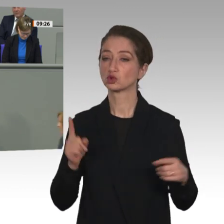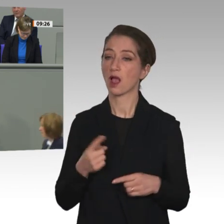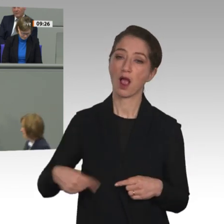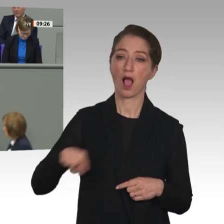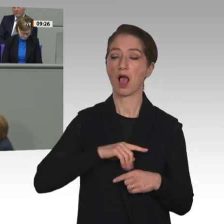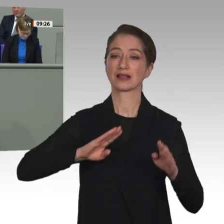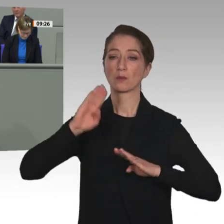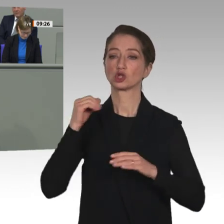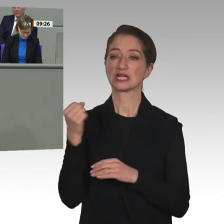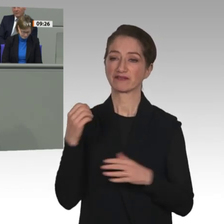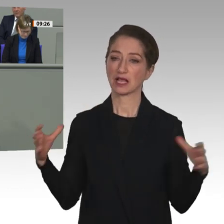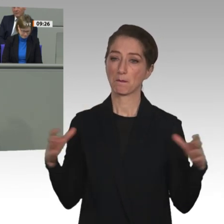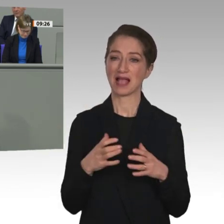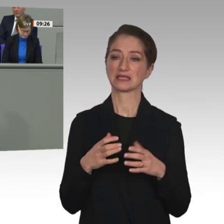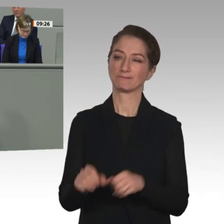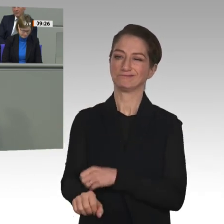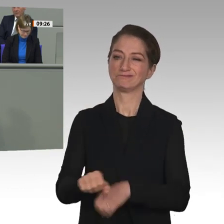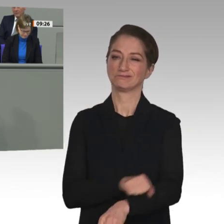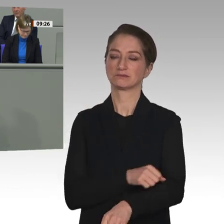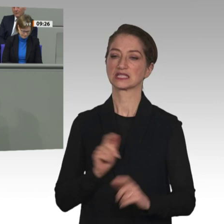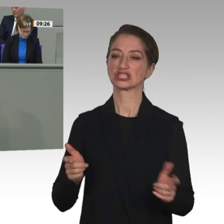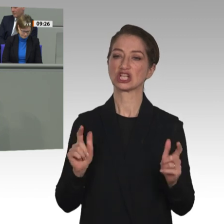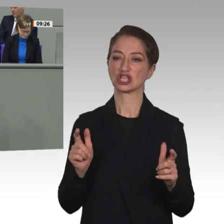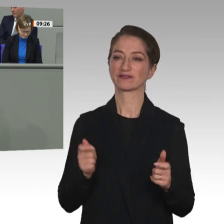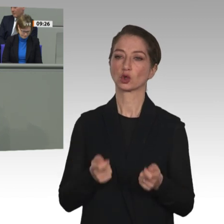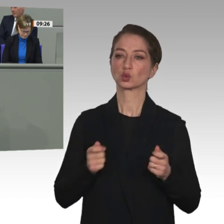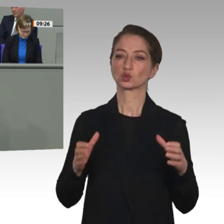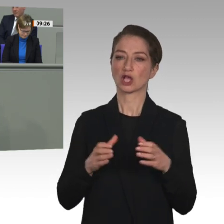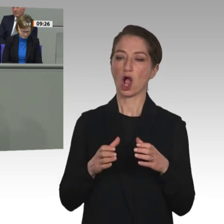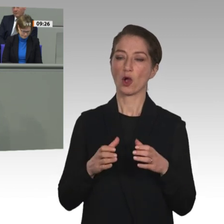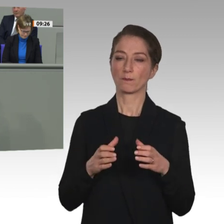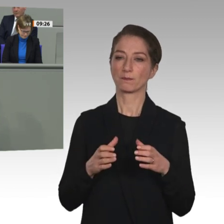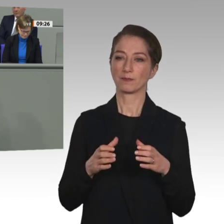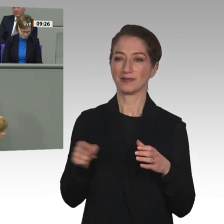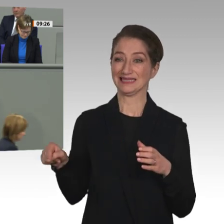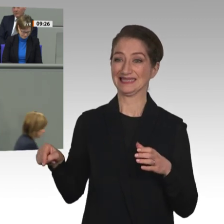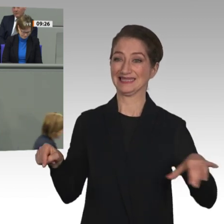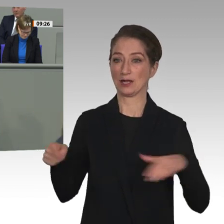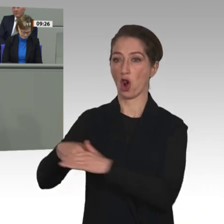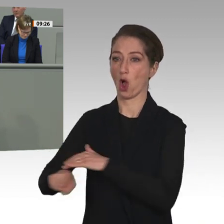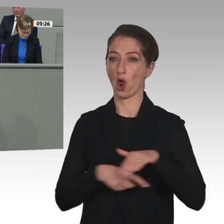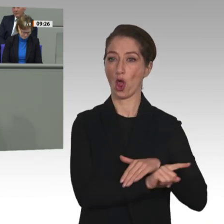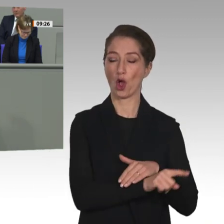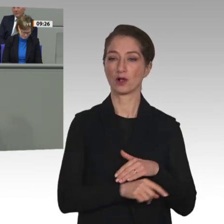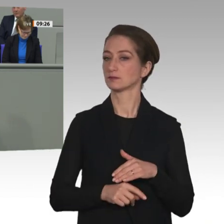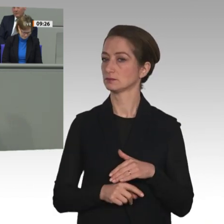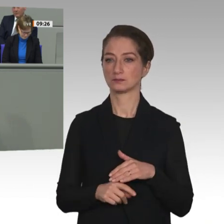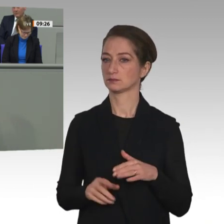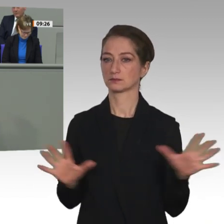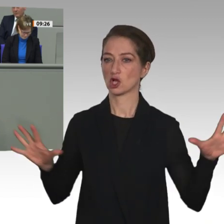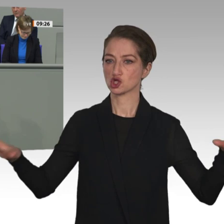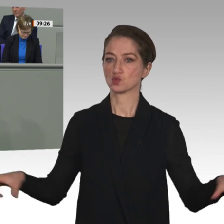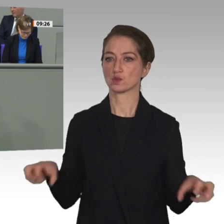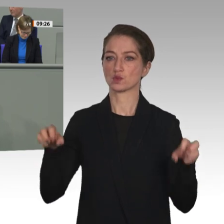aller demokratischen Kräfte gelingen wird, die gesellschaftlichen Rückzugsräume für Extremisten wieder zu schließen, von rechts wie von links.